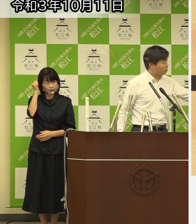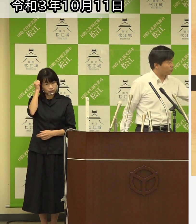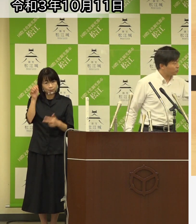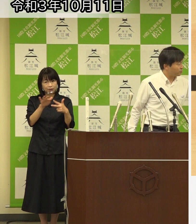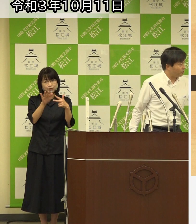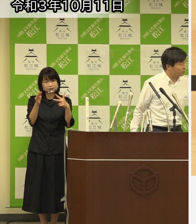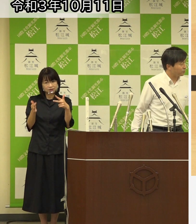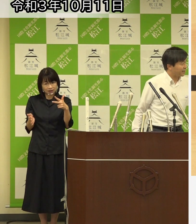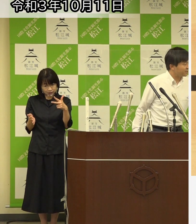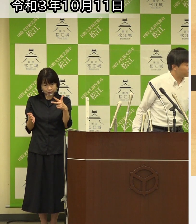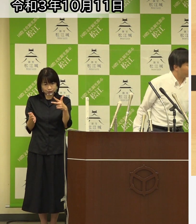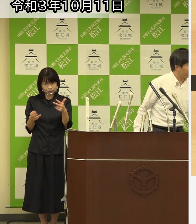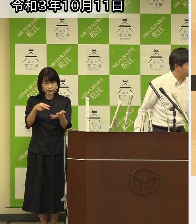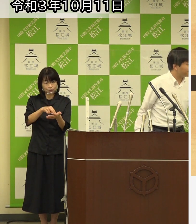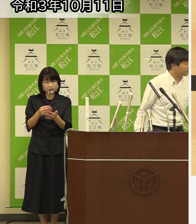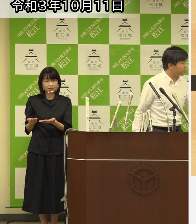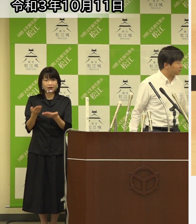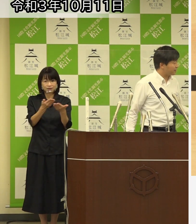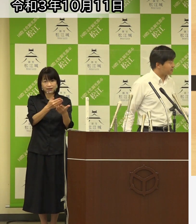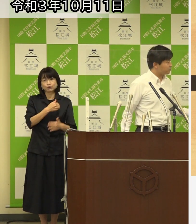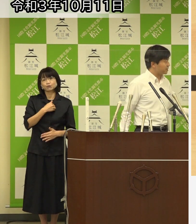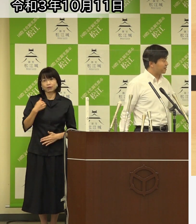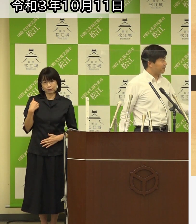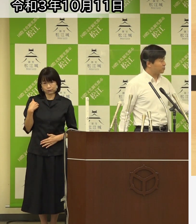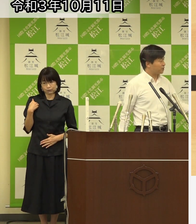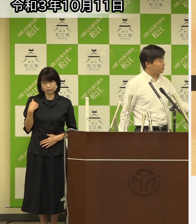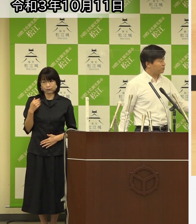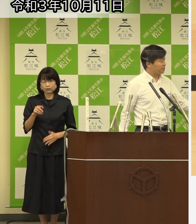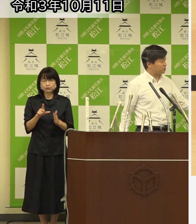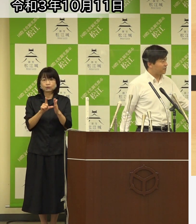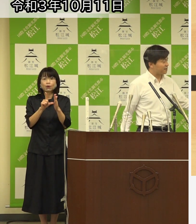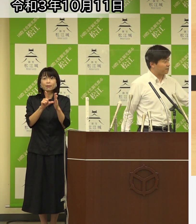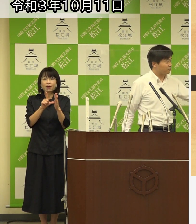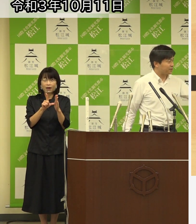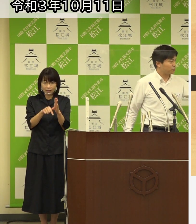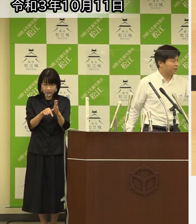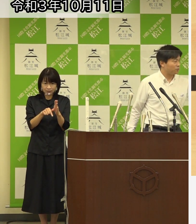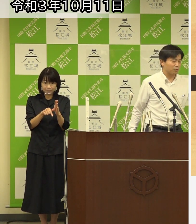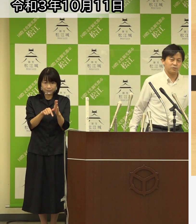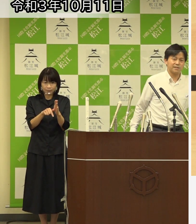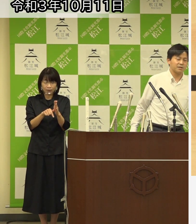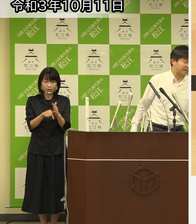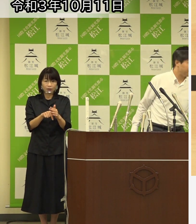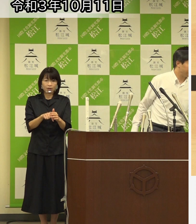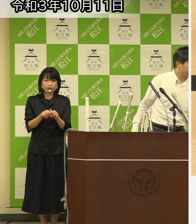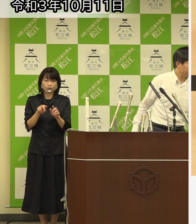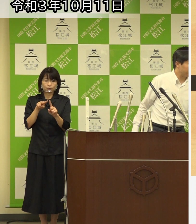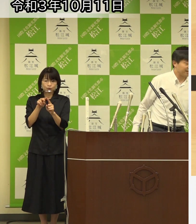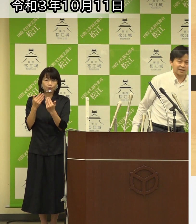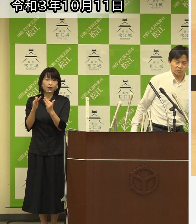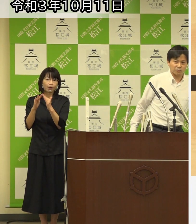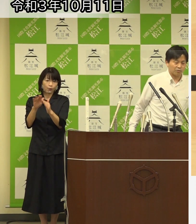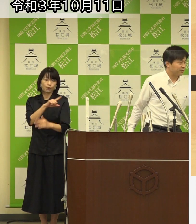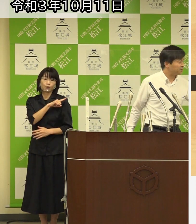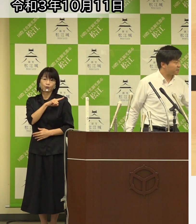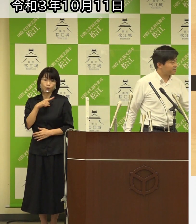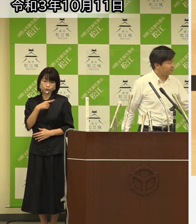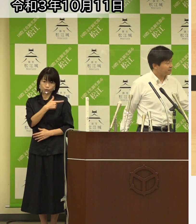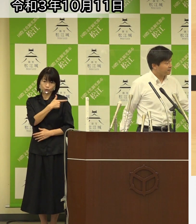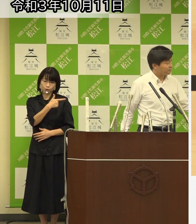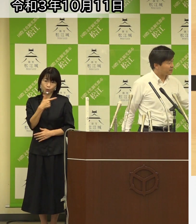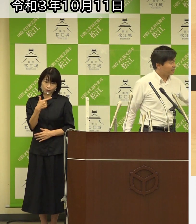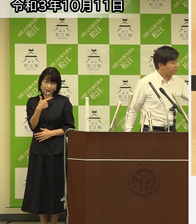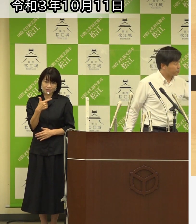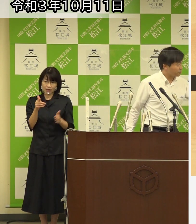たしますと子どもの対象年齢がどうなるか、0歳から小学校入学前だったのが小学校6年生まで受け入れ可能となります